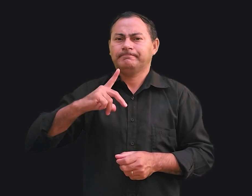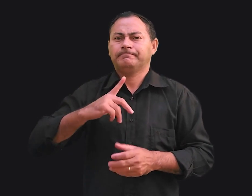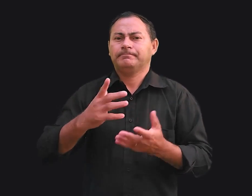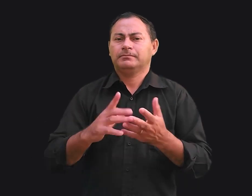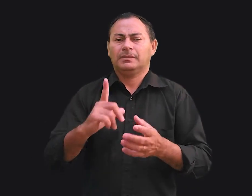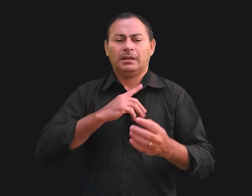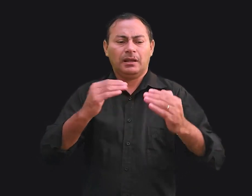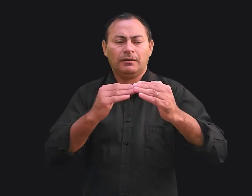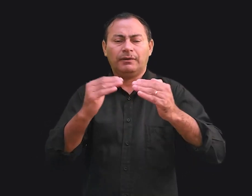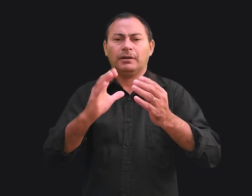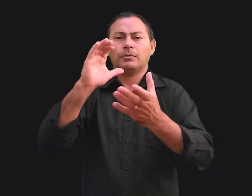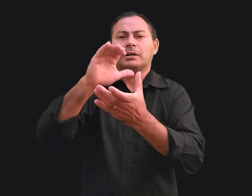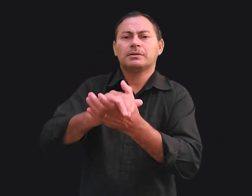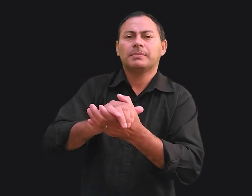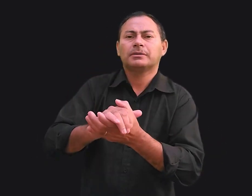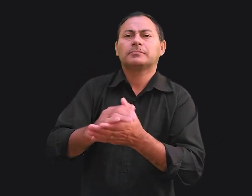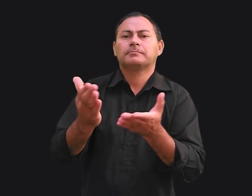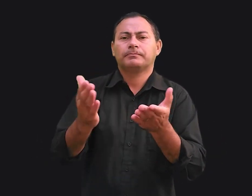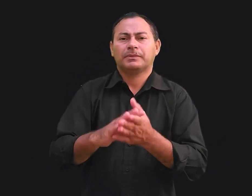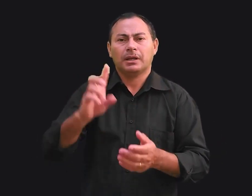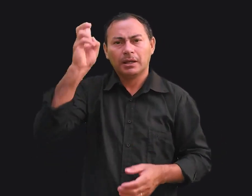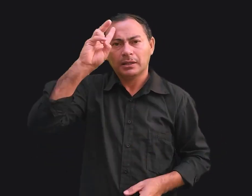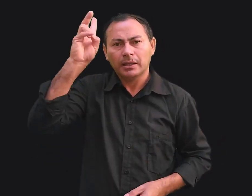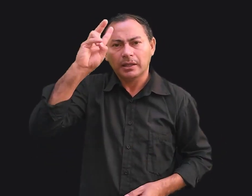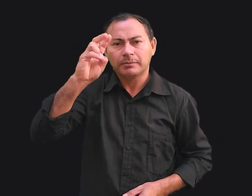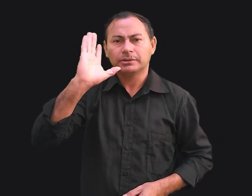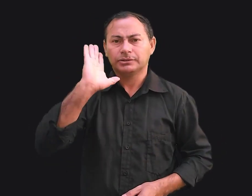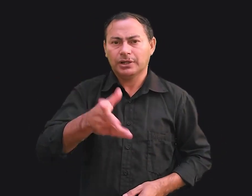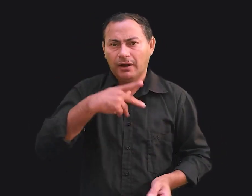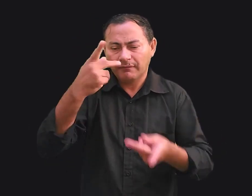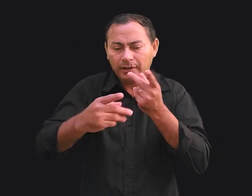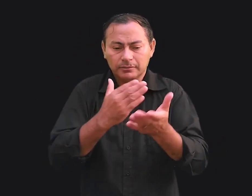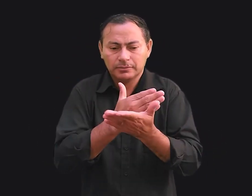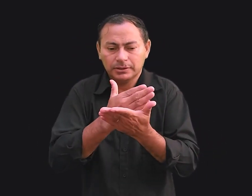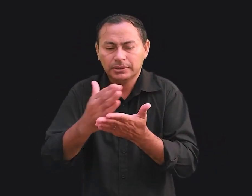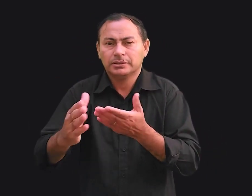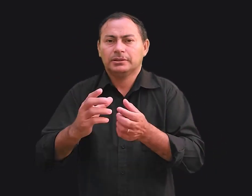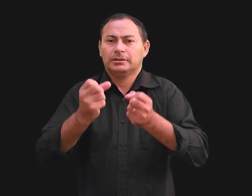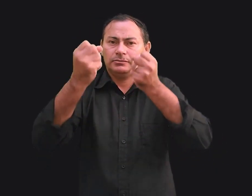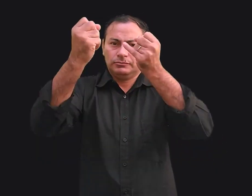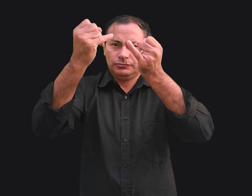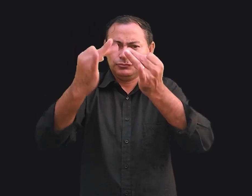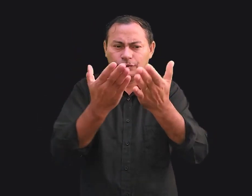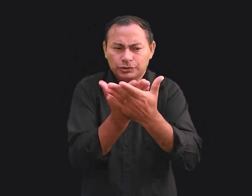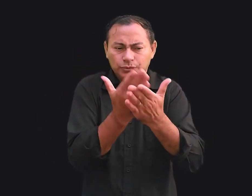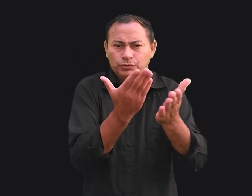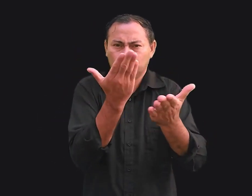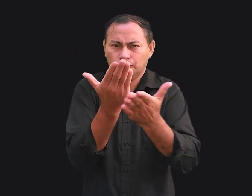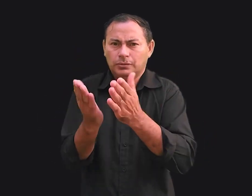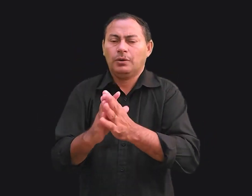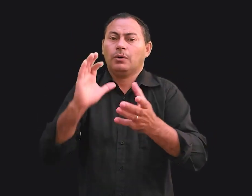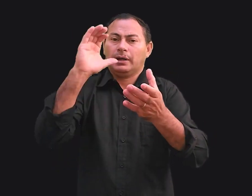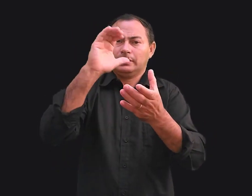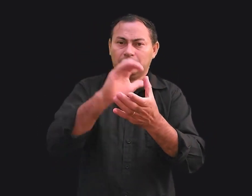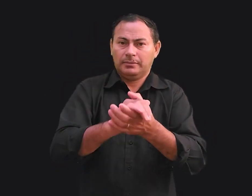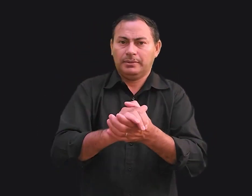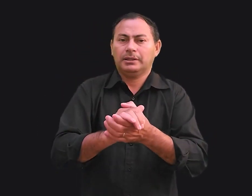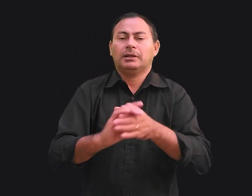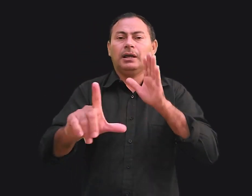individualidade tem a ver com o casamento. Lembre-se do que já falamos no início dessa série de estudos. Casamento é a lei